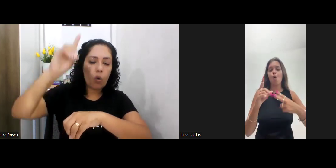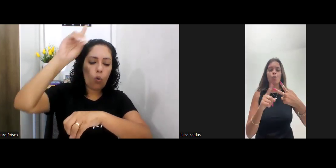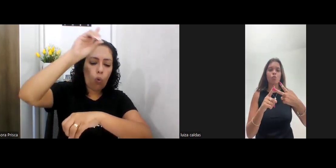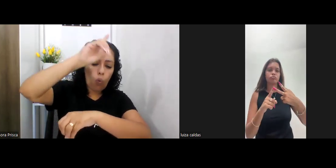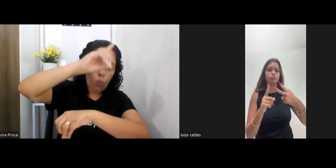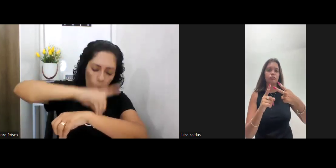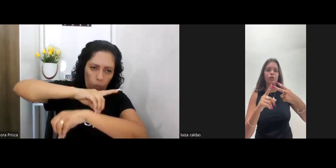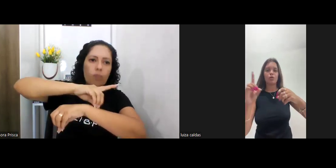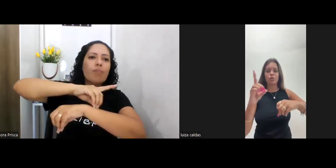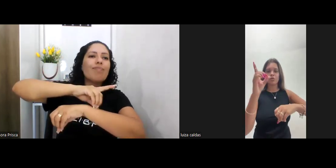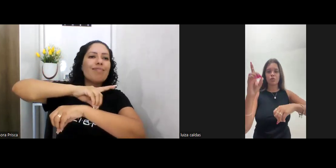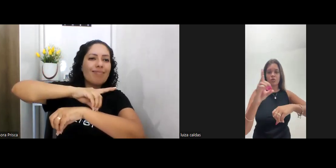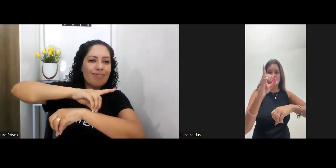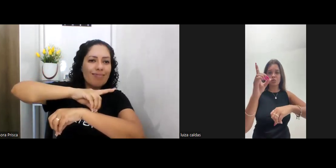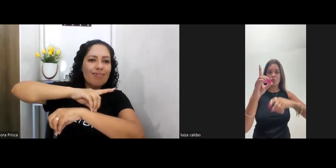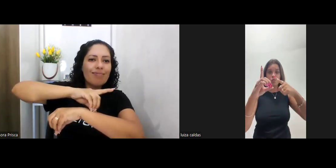pica,